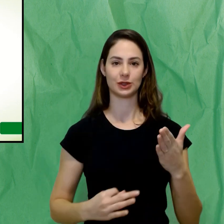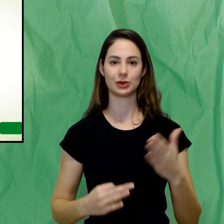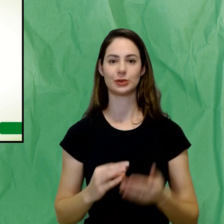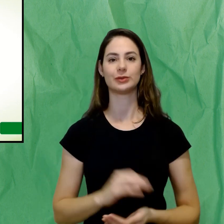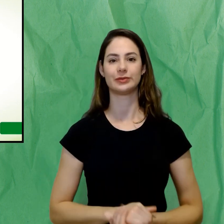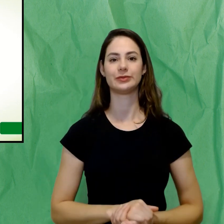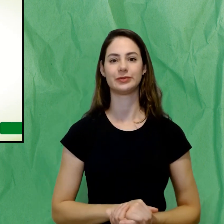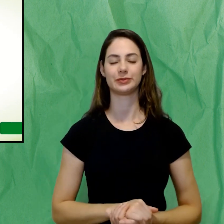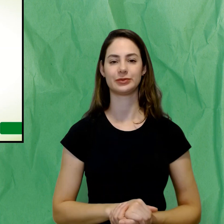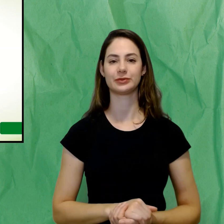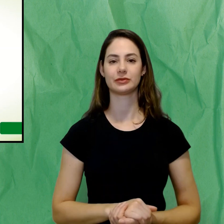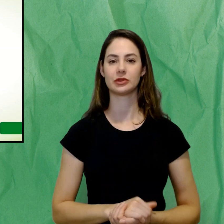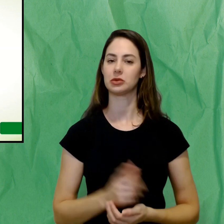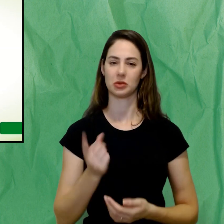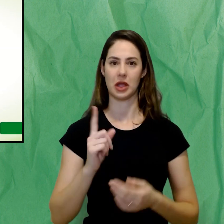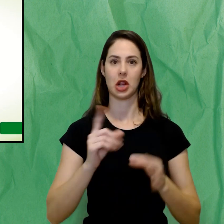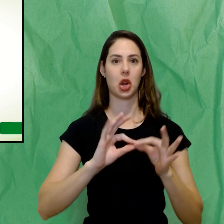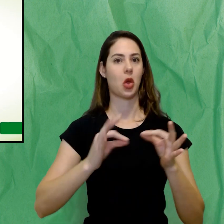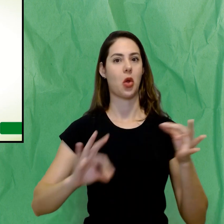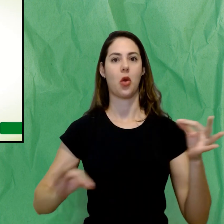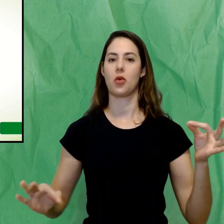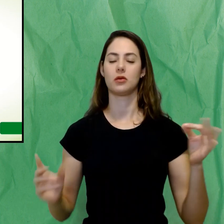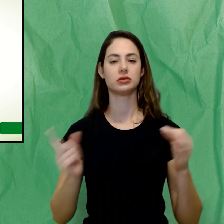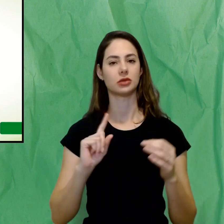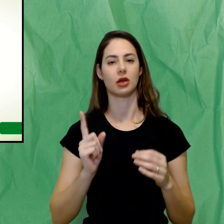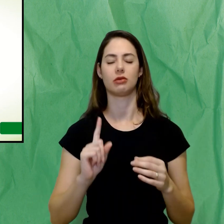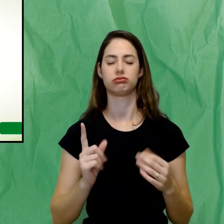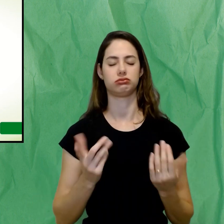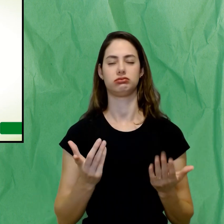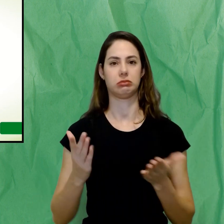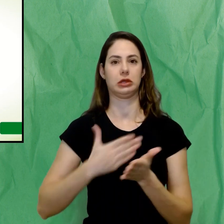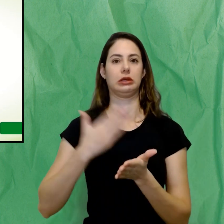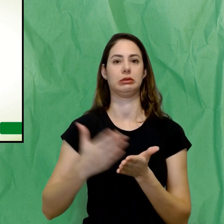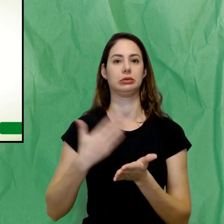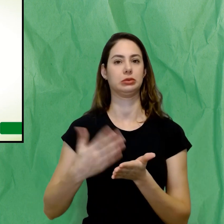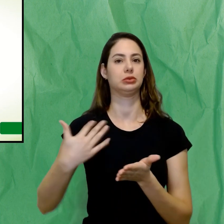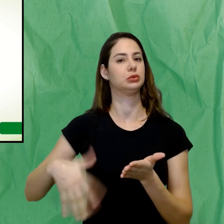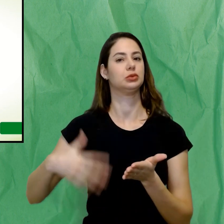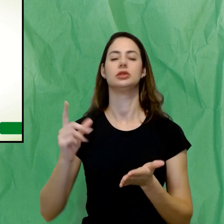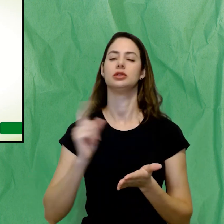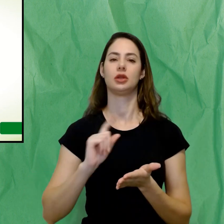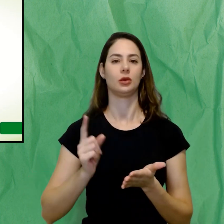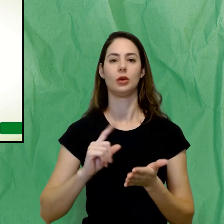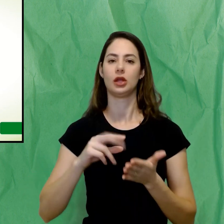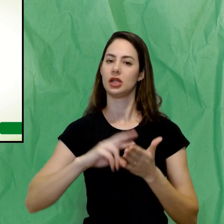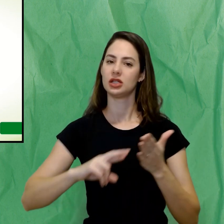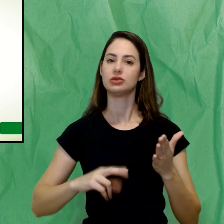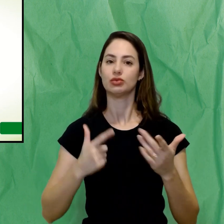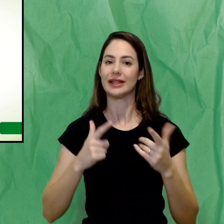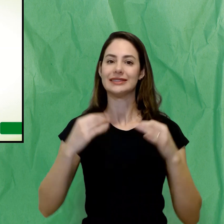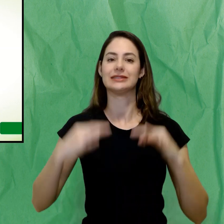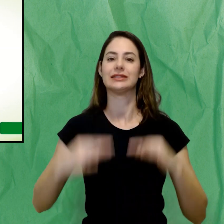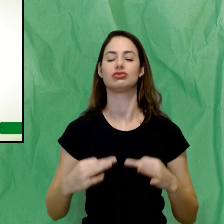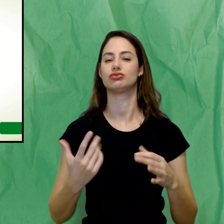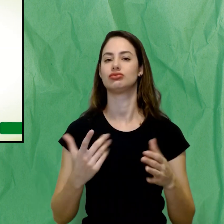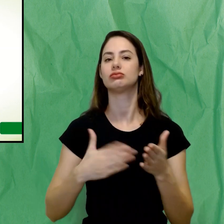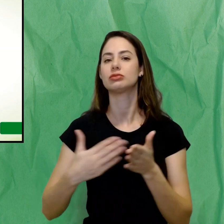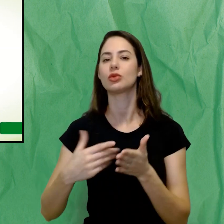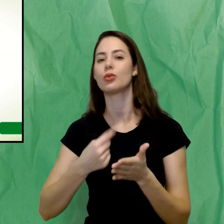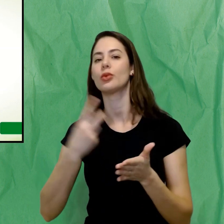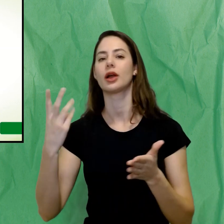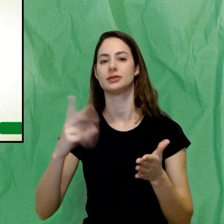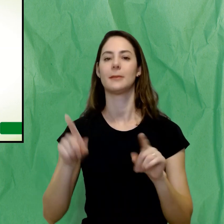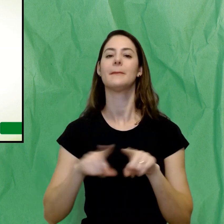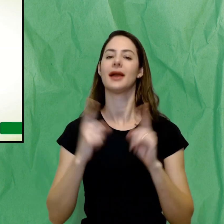texto. Não é um texto muito longo, um relatório ele não tem também número de páginas específico definidos, mas ele precisa seguir